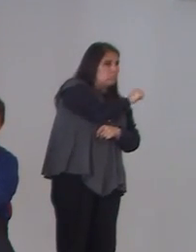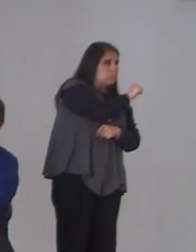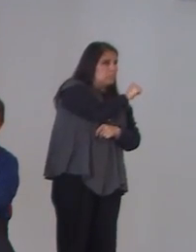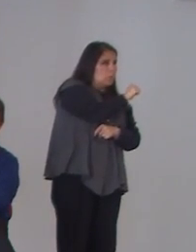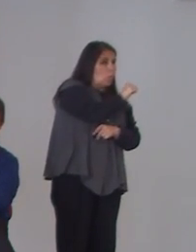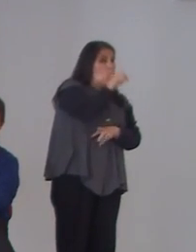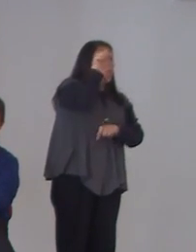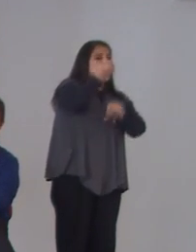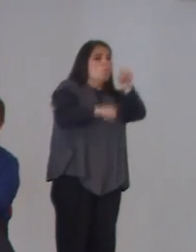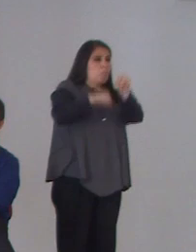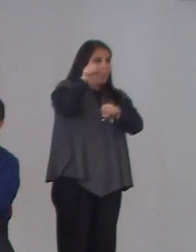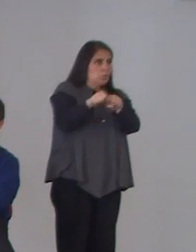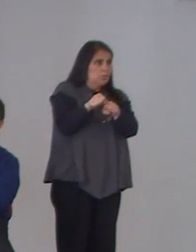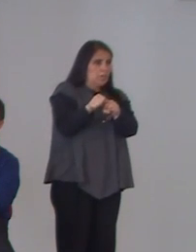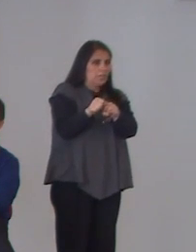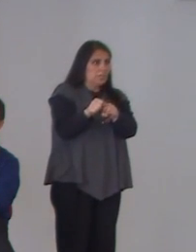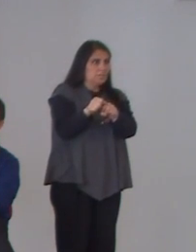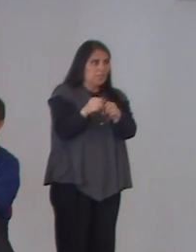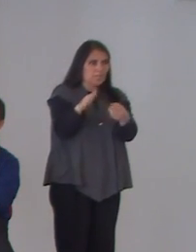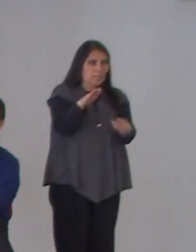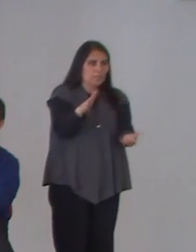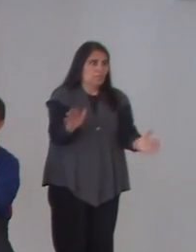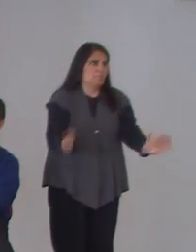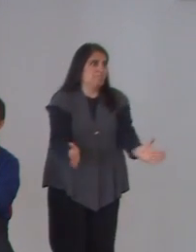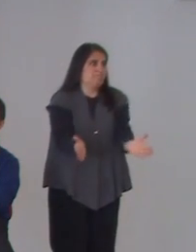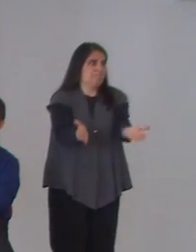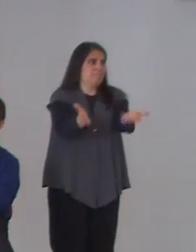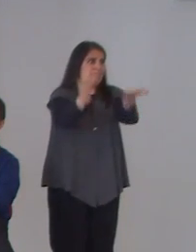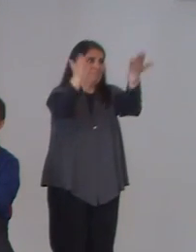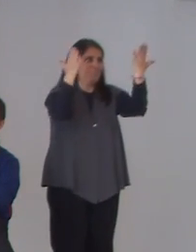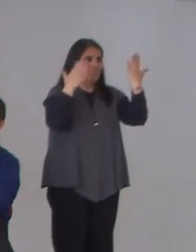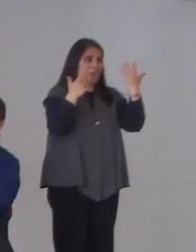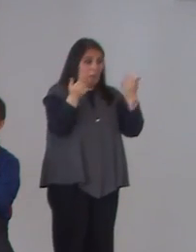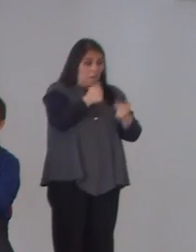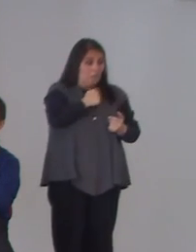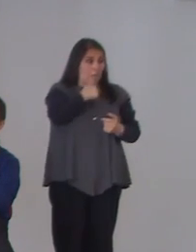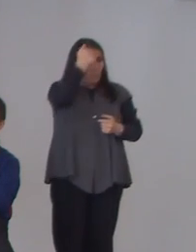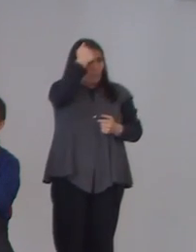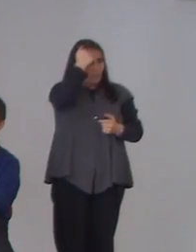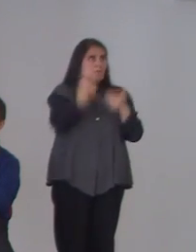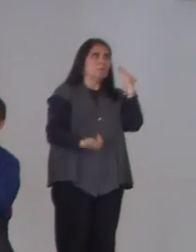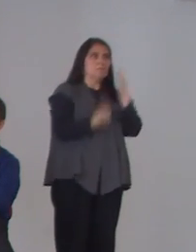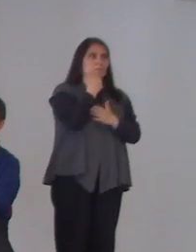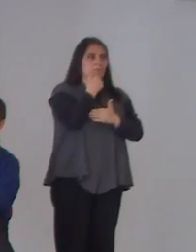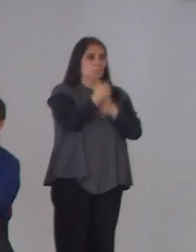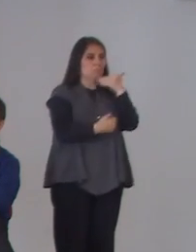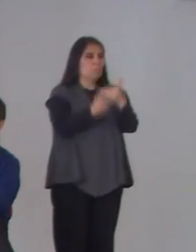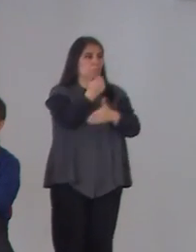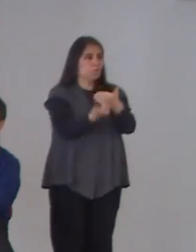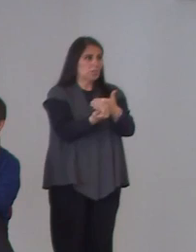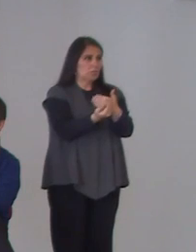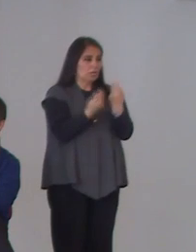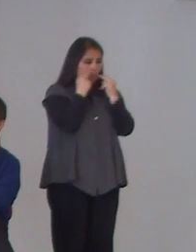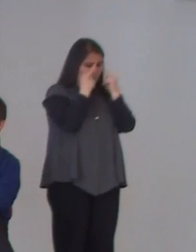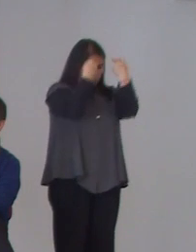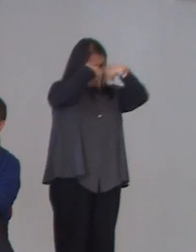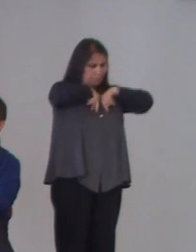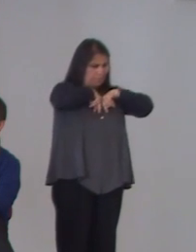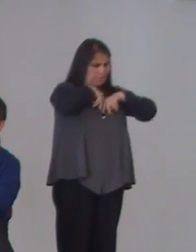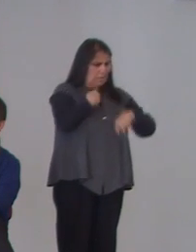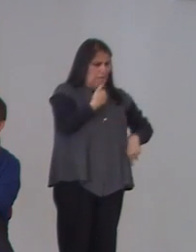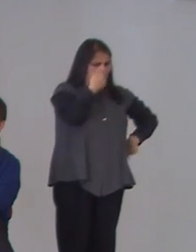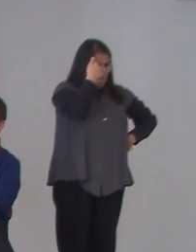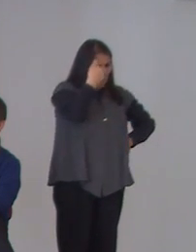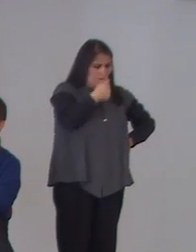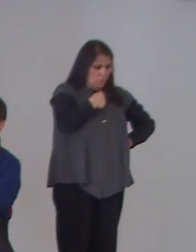inmensas posibilidades y empieza a hacer un proceso de introspección en el que dice, bueno,